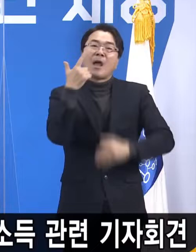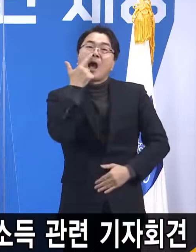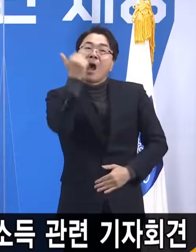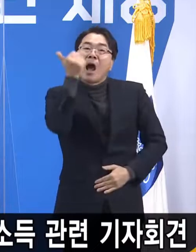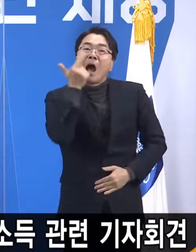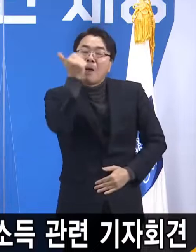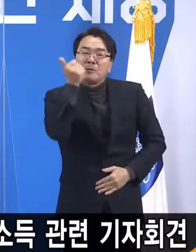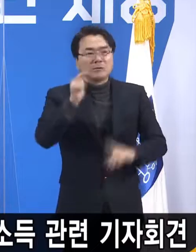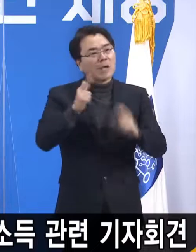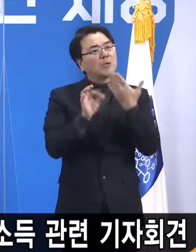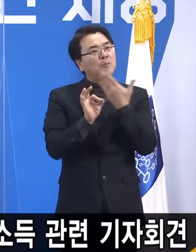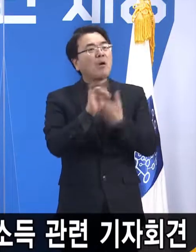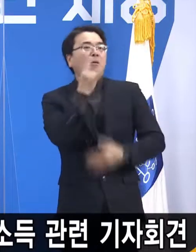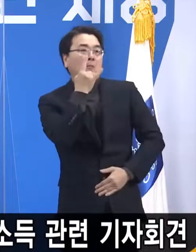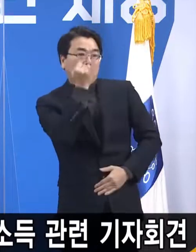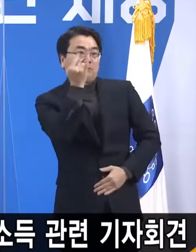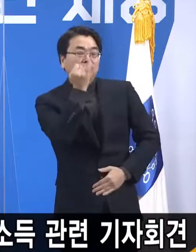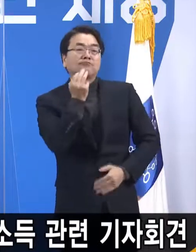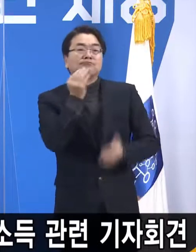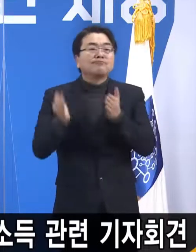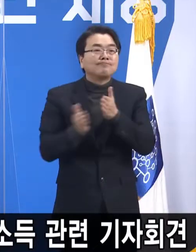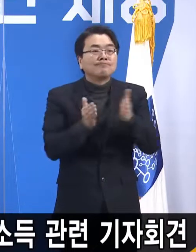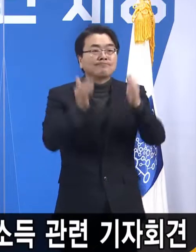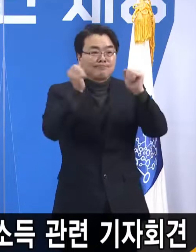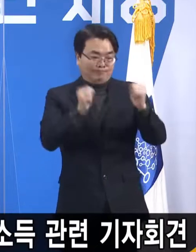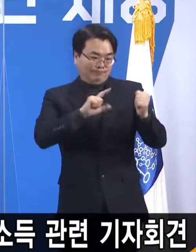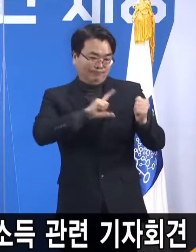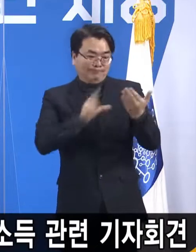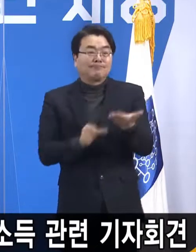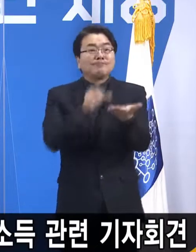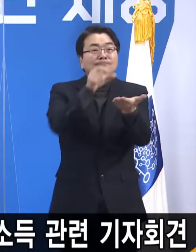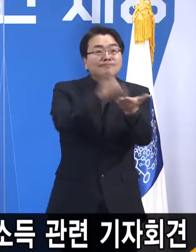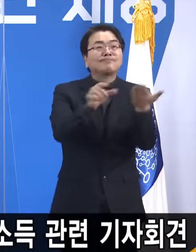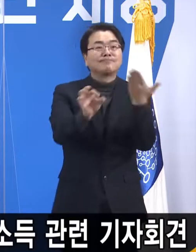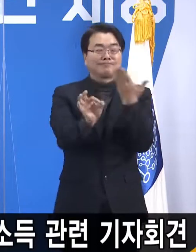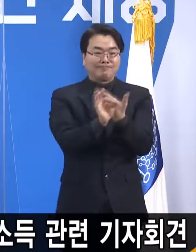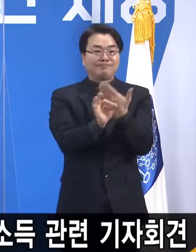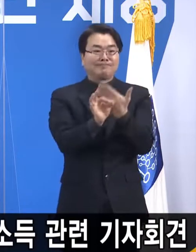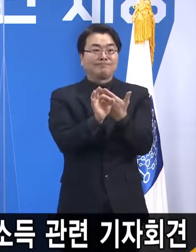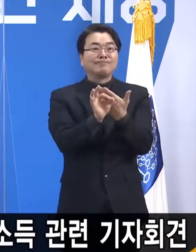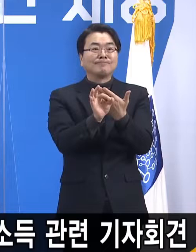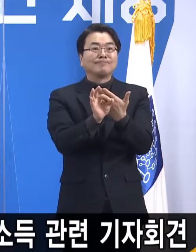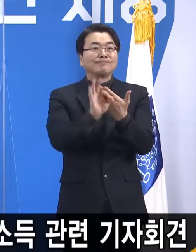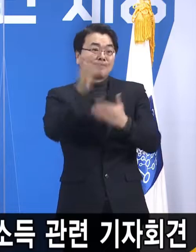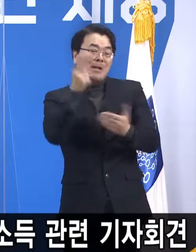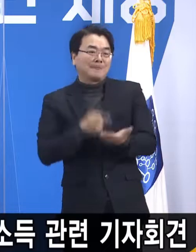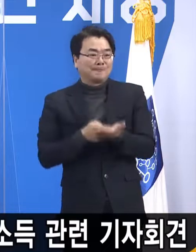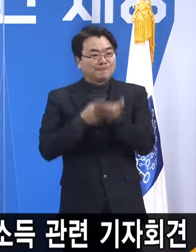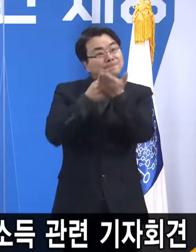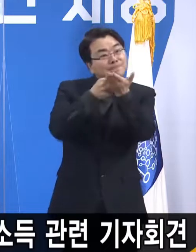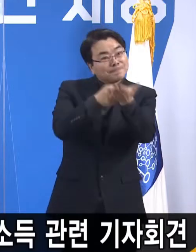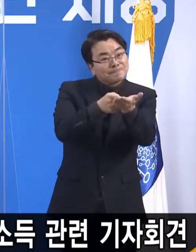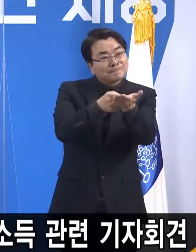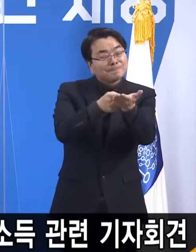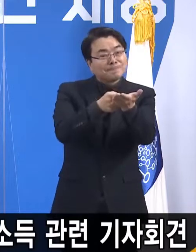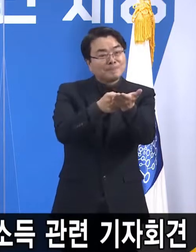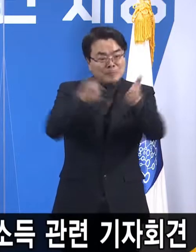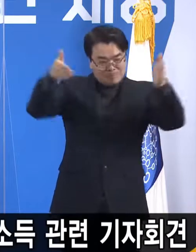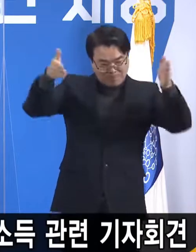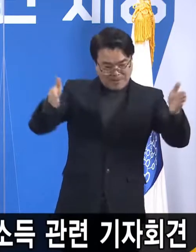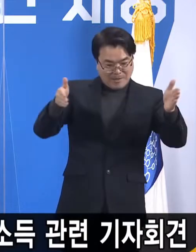아버지 또는 어머니가 경기도민이기만 하면 신청 기간 내에 출생을